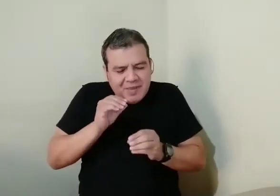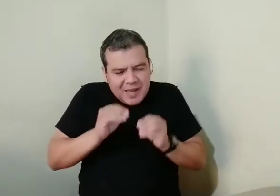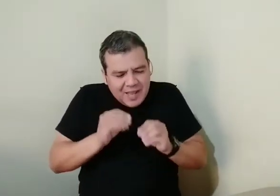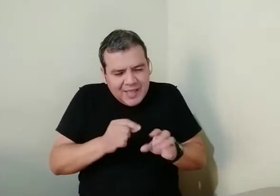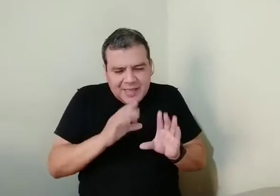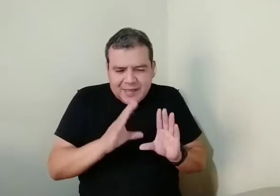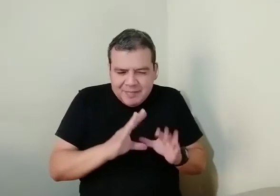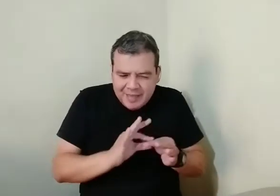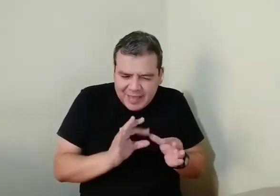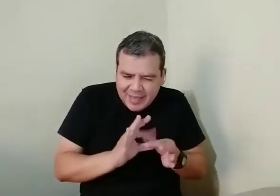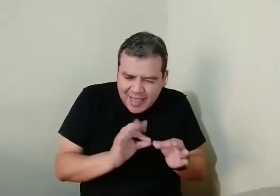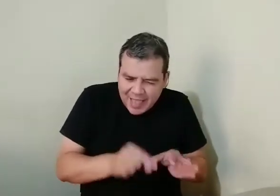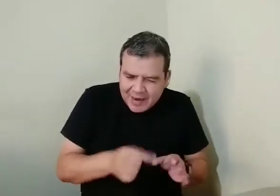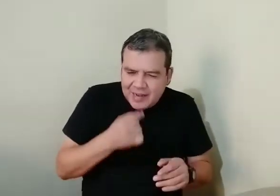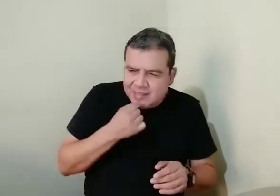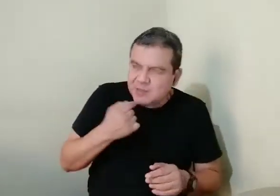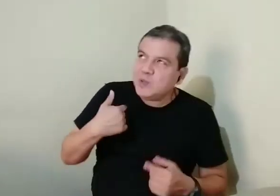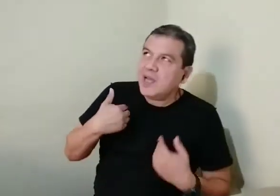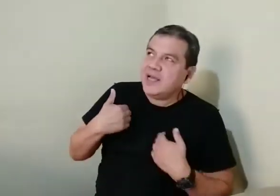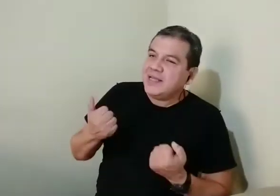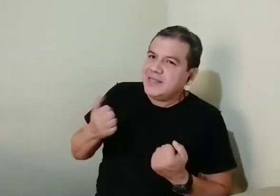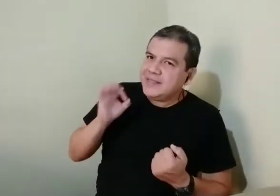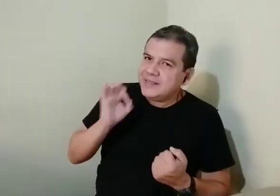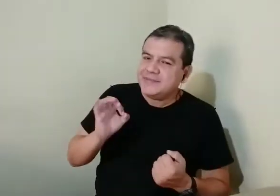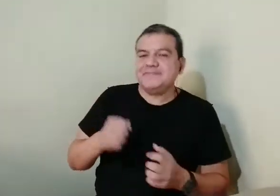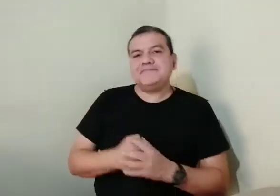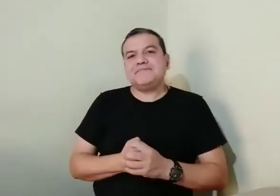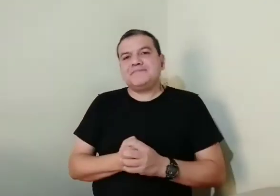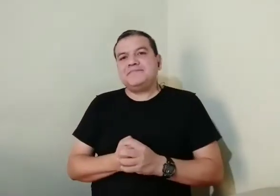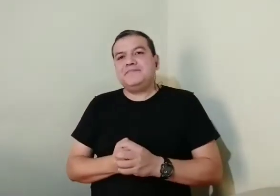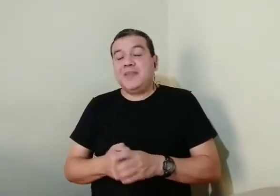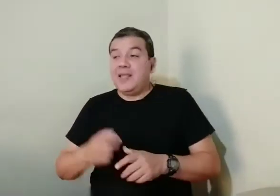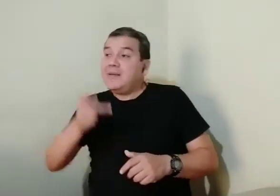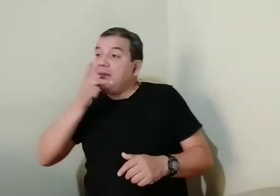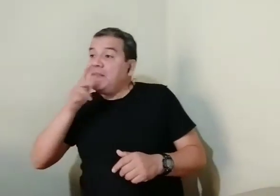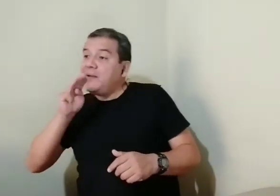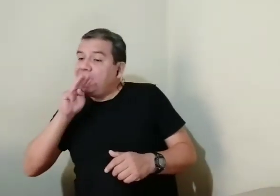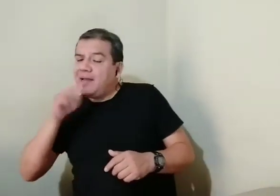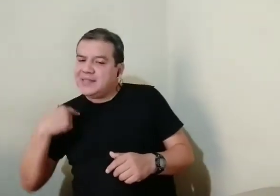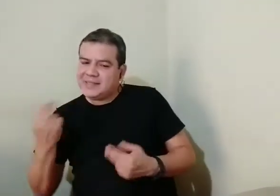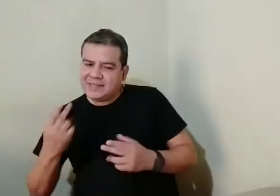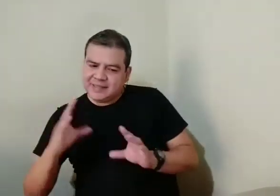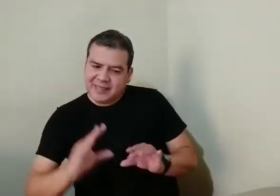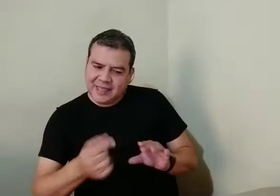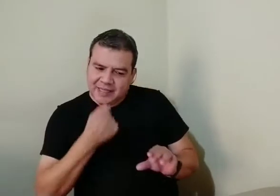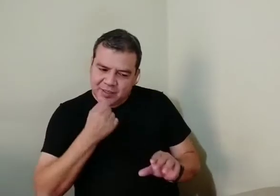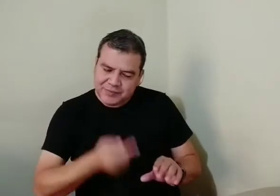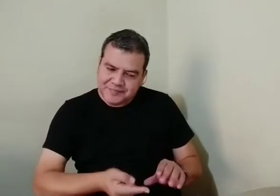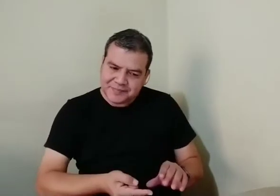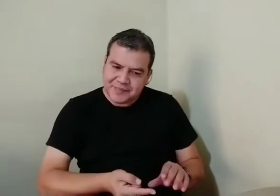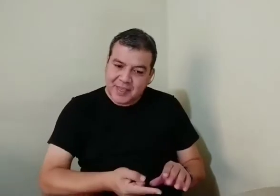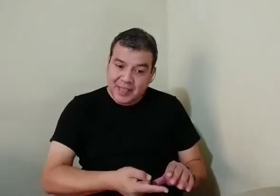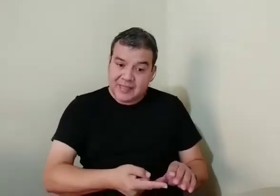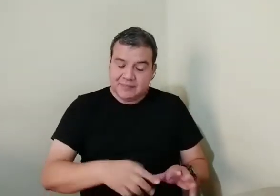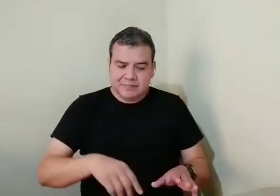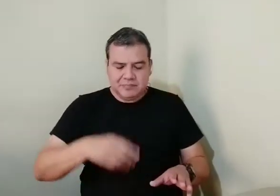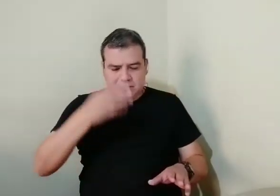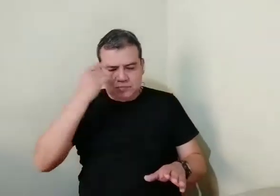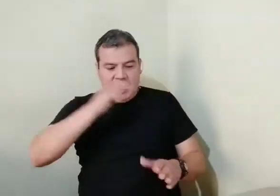hijos, en que la ley de Dios es una expresión de su carácter y que al recibir